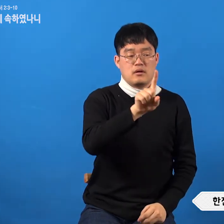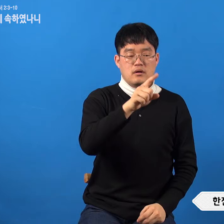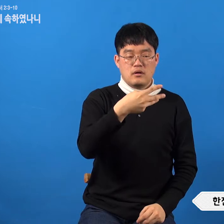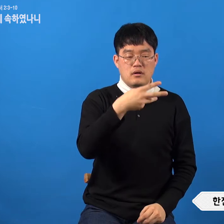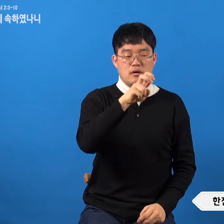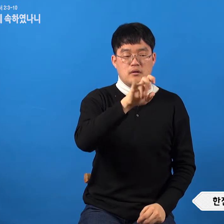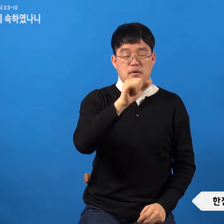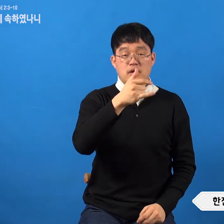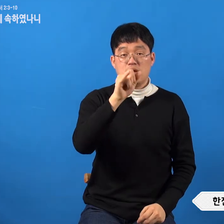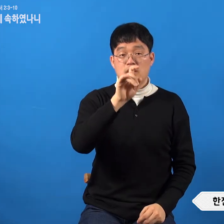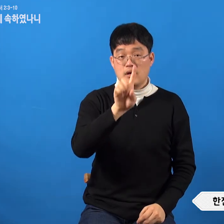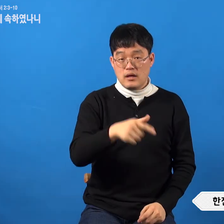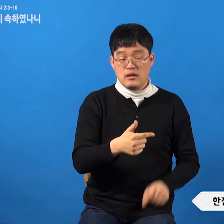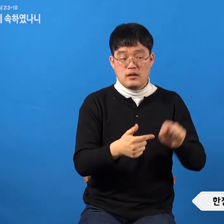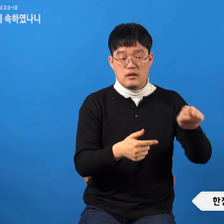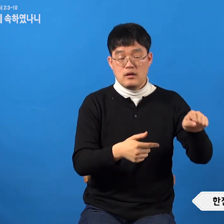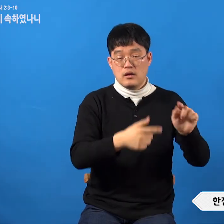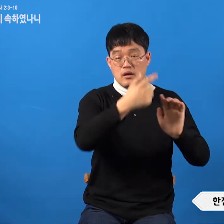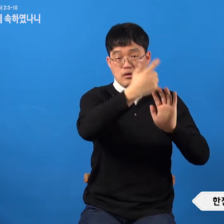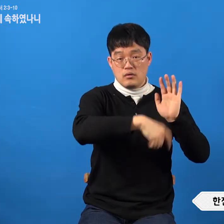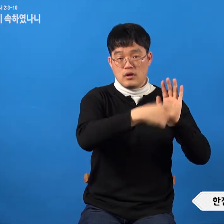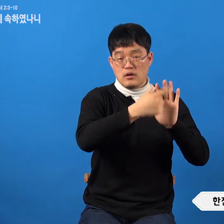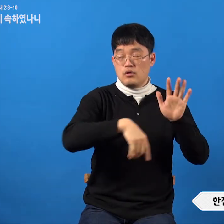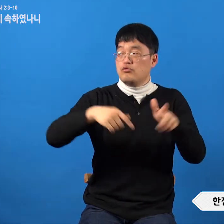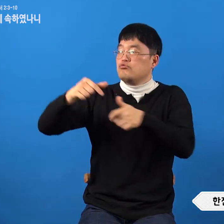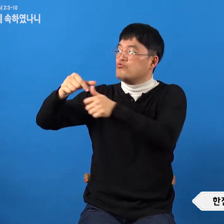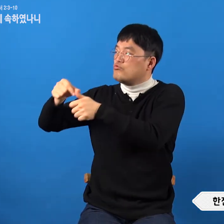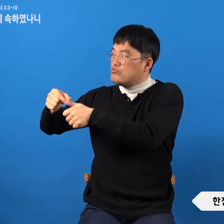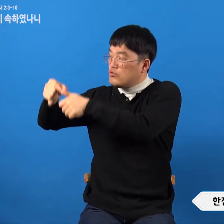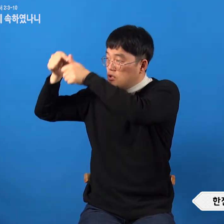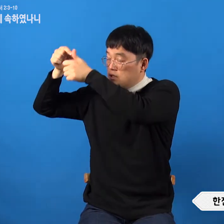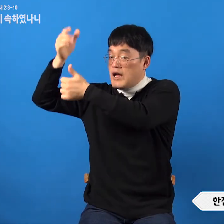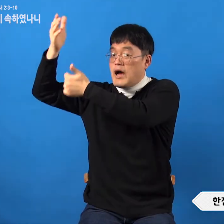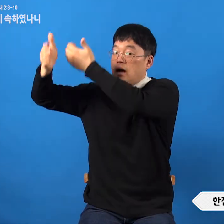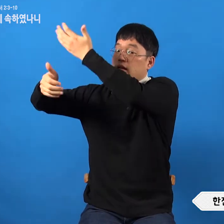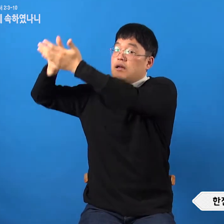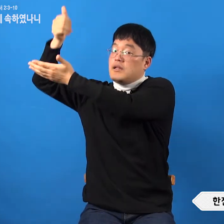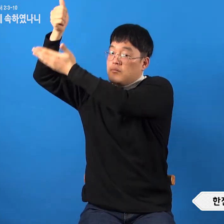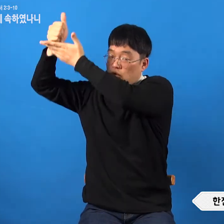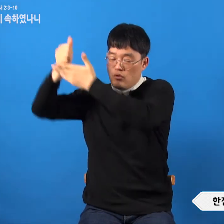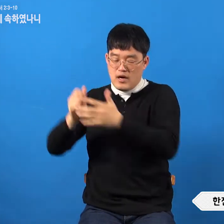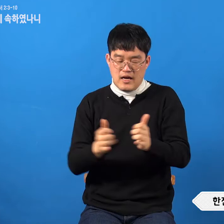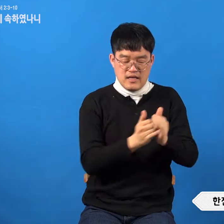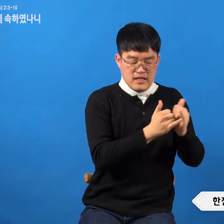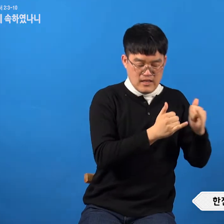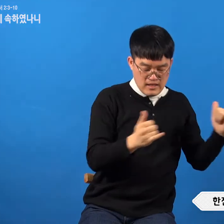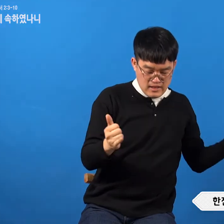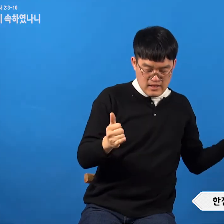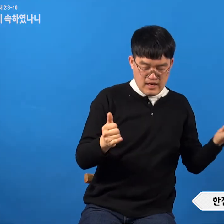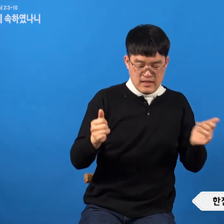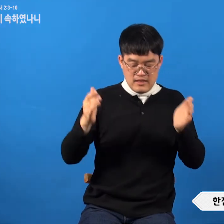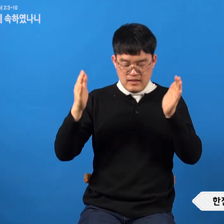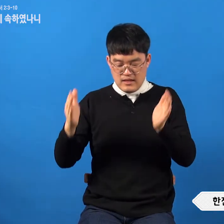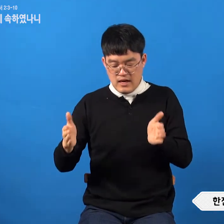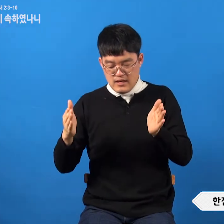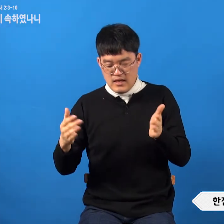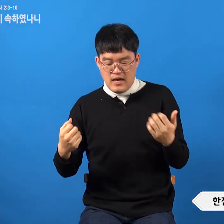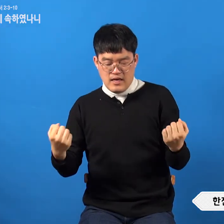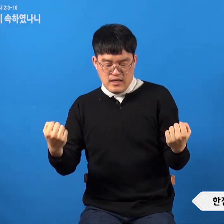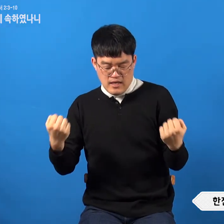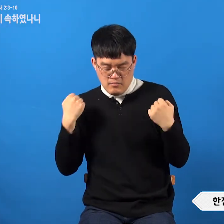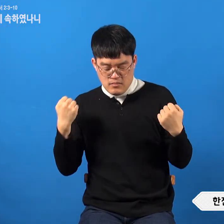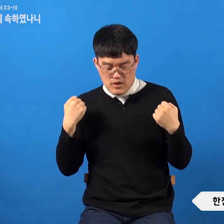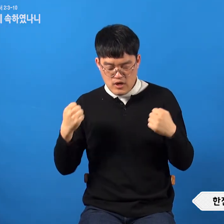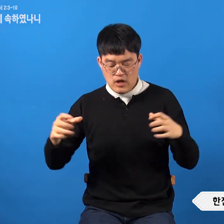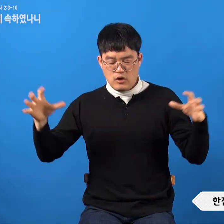알미니안주의자들은 말하기를 구원은 하나님과 인간 사이의 협력을 통해서 이루어진다. 그렇게